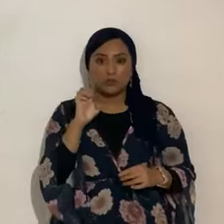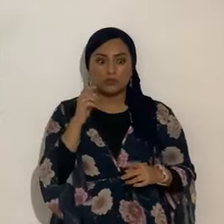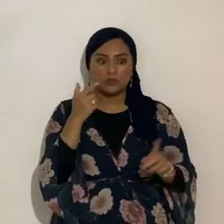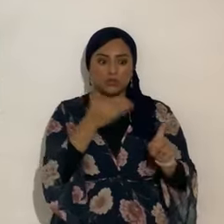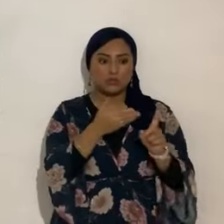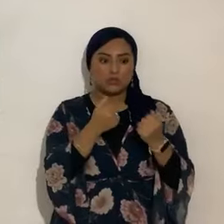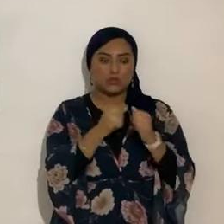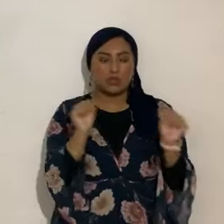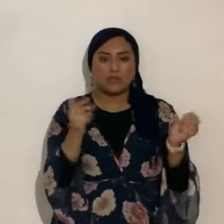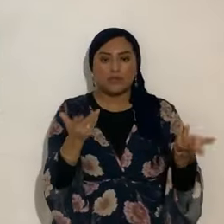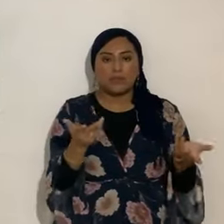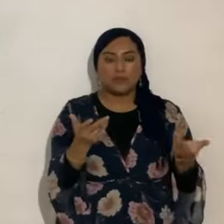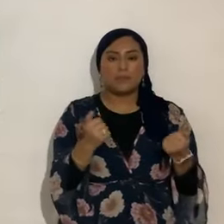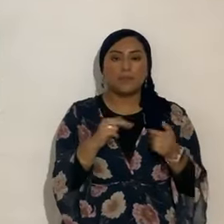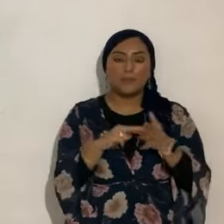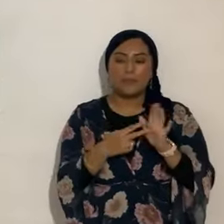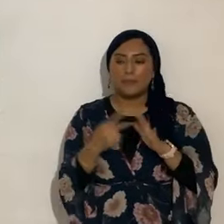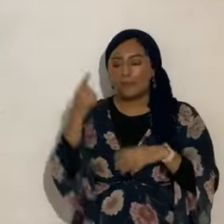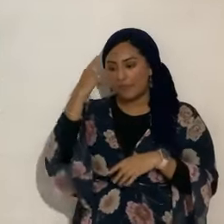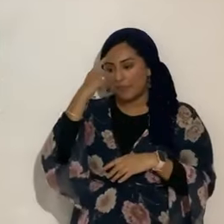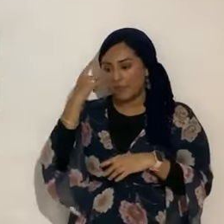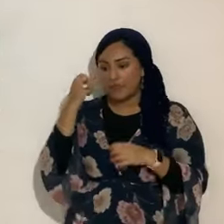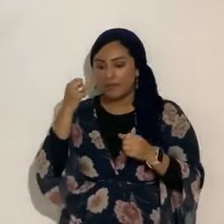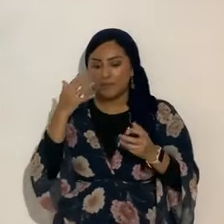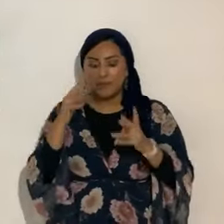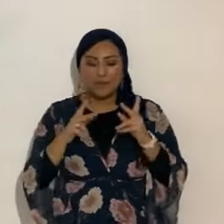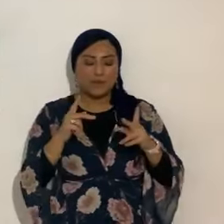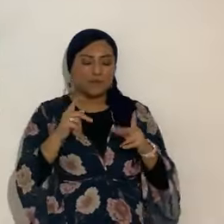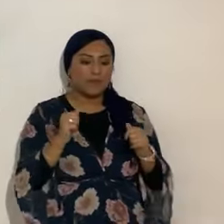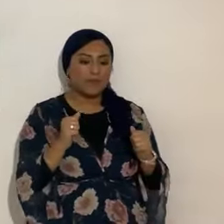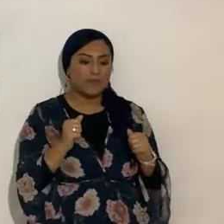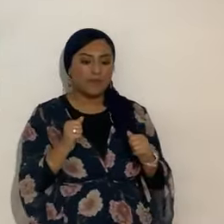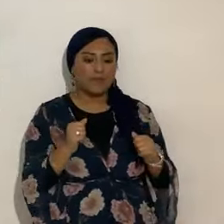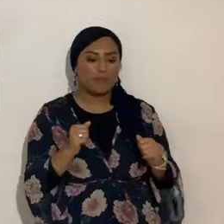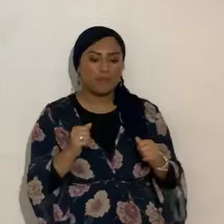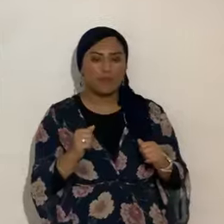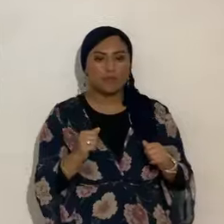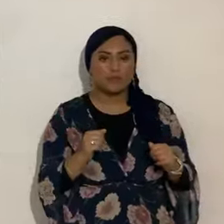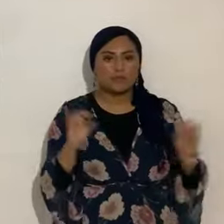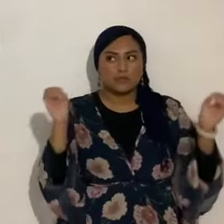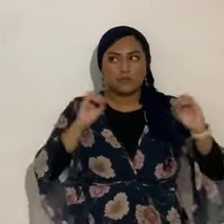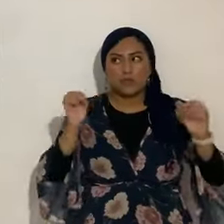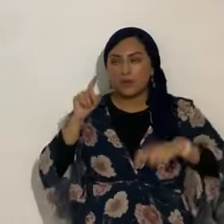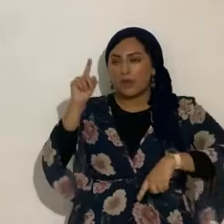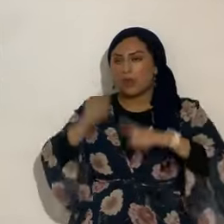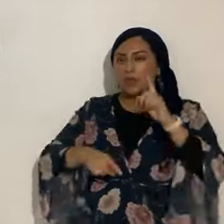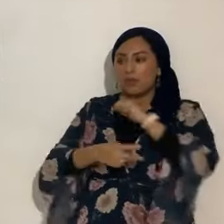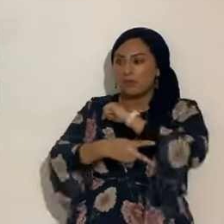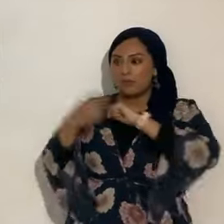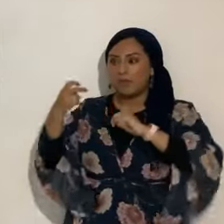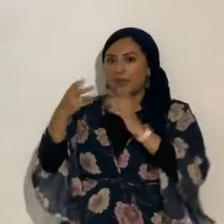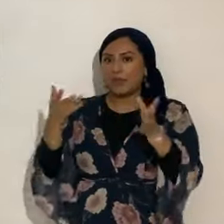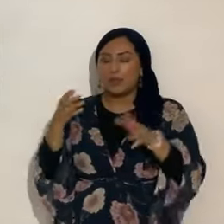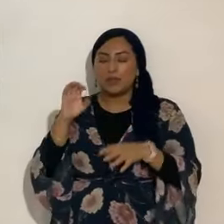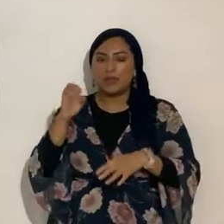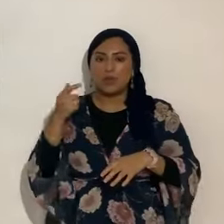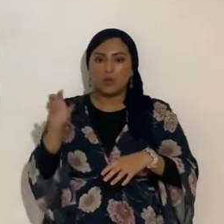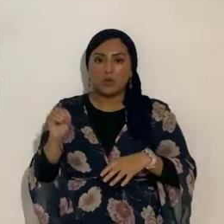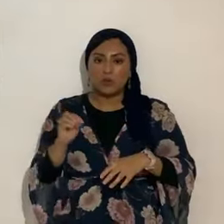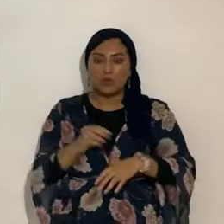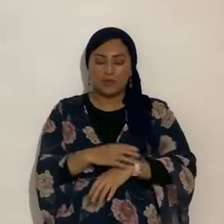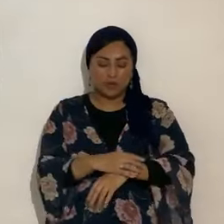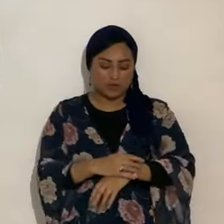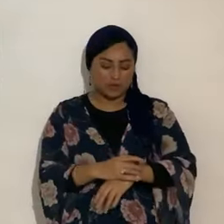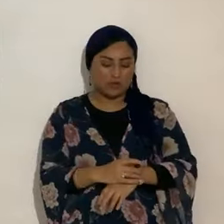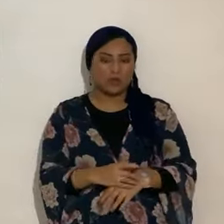salvo. Pero la idea está, porque muchos se agarran de ahí para decir, bueno, los dones nadie me los puede quitar. Ego.